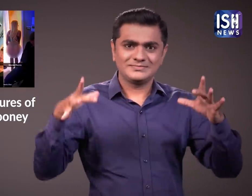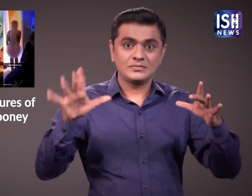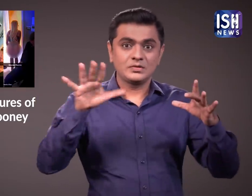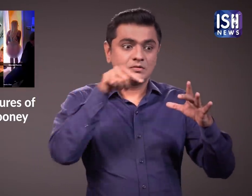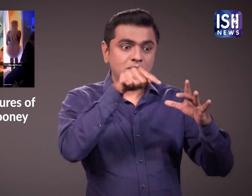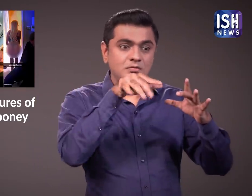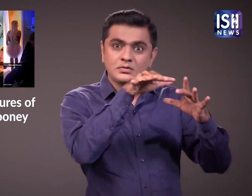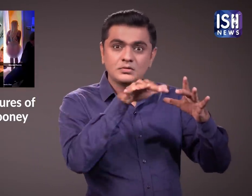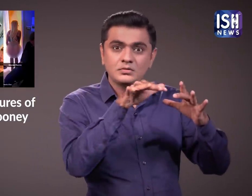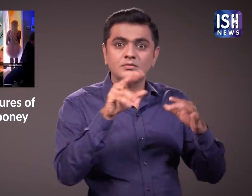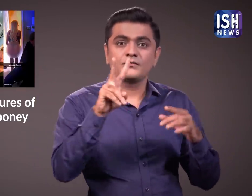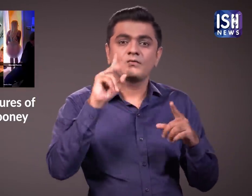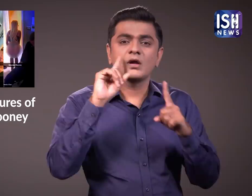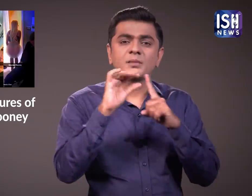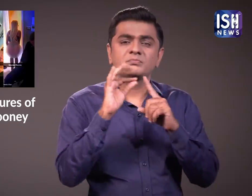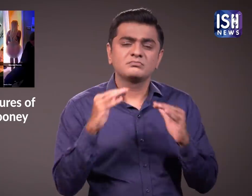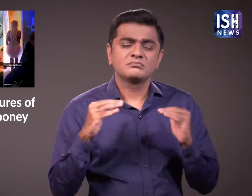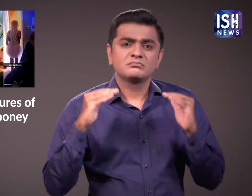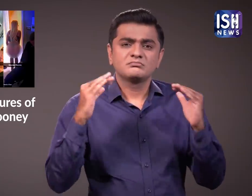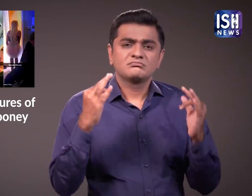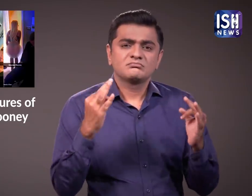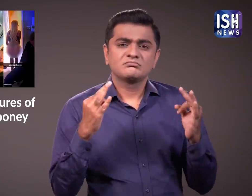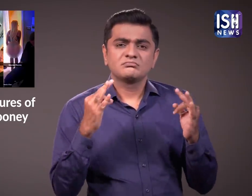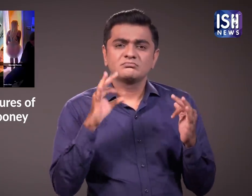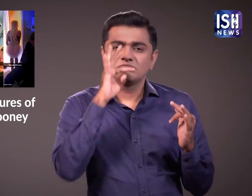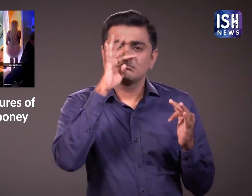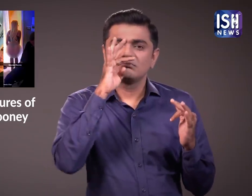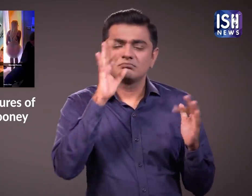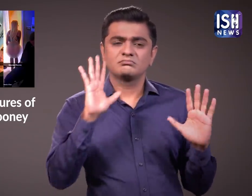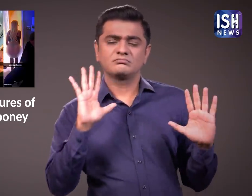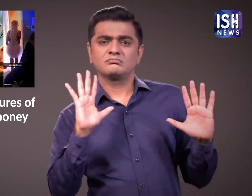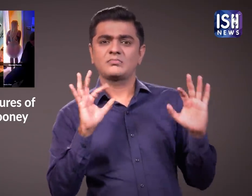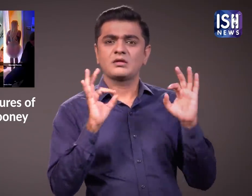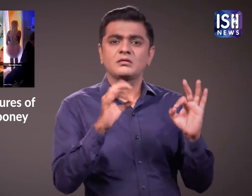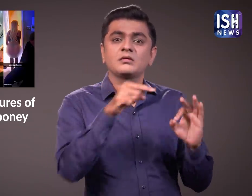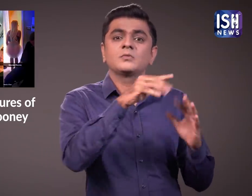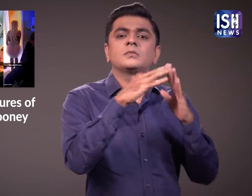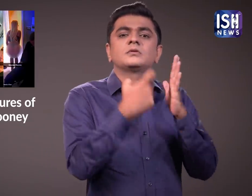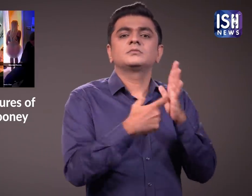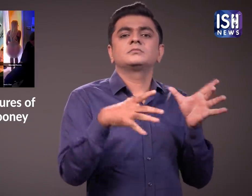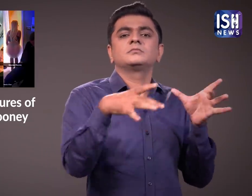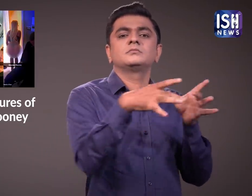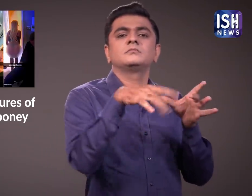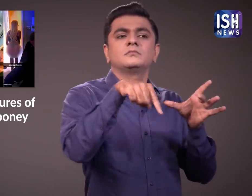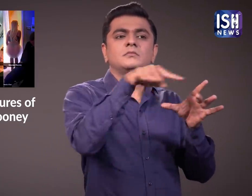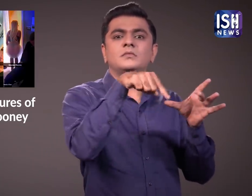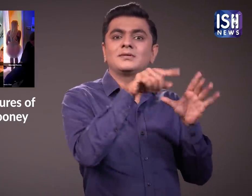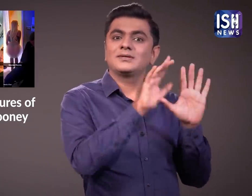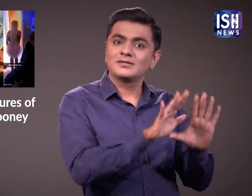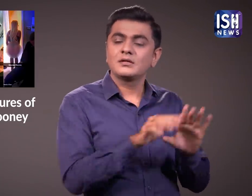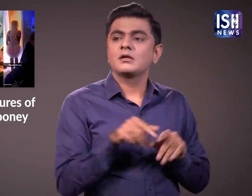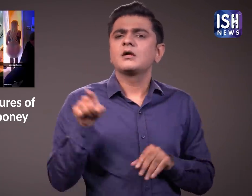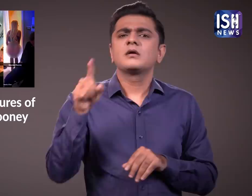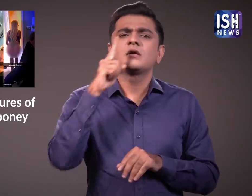किया।